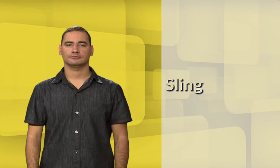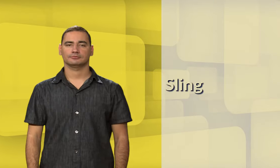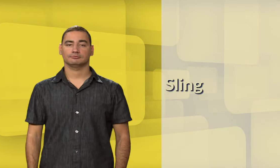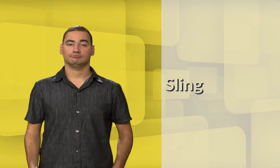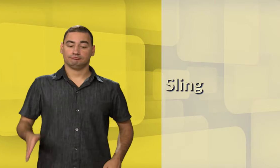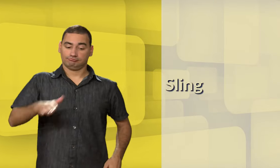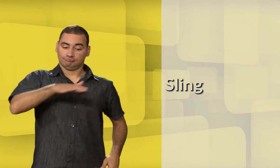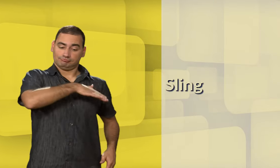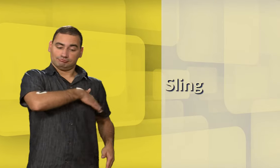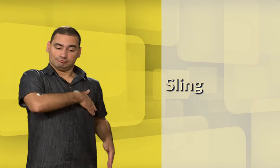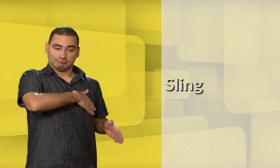Sling.